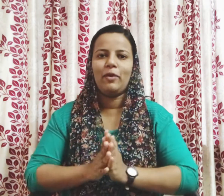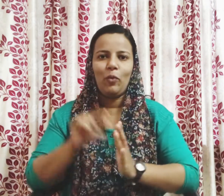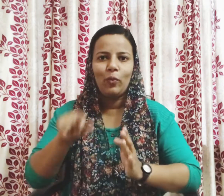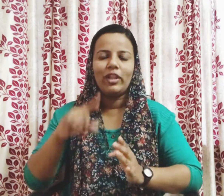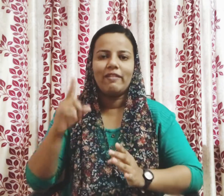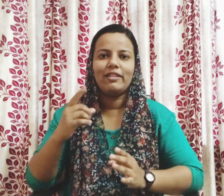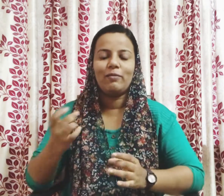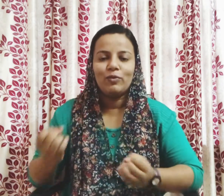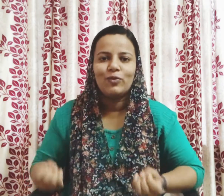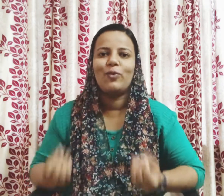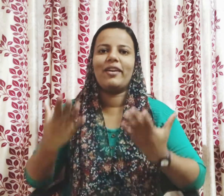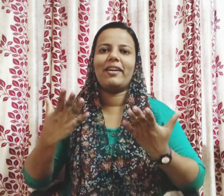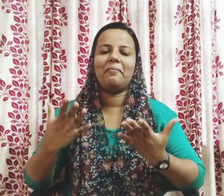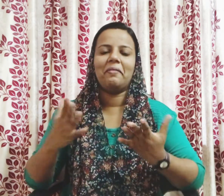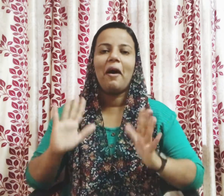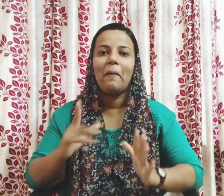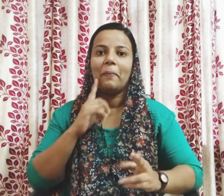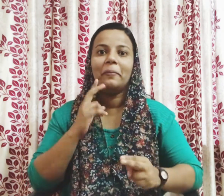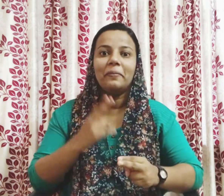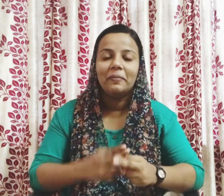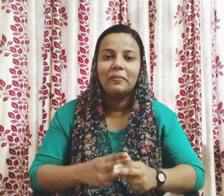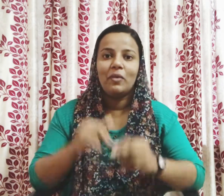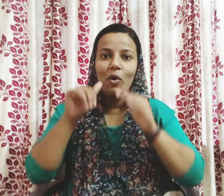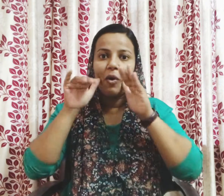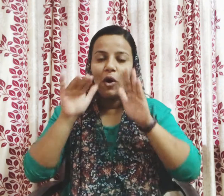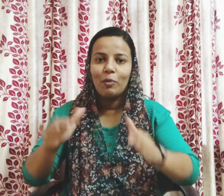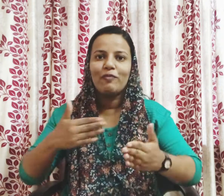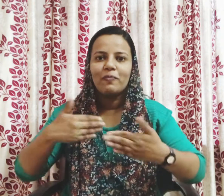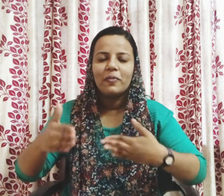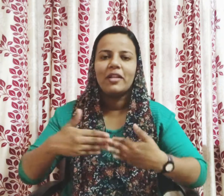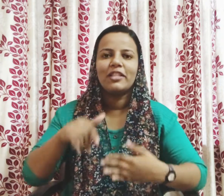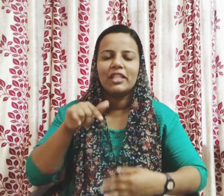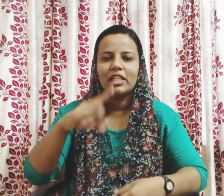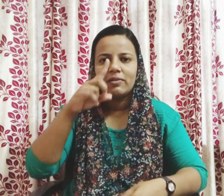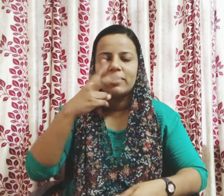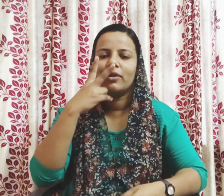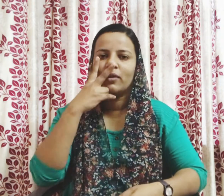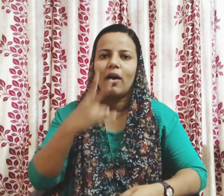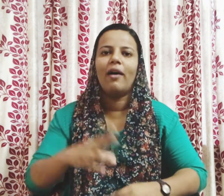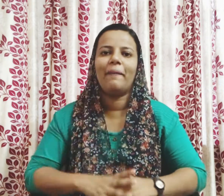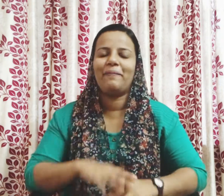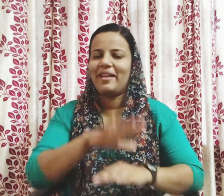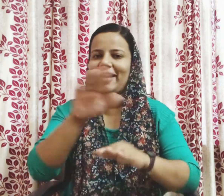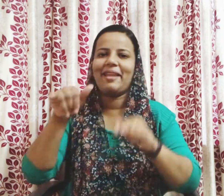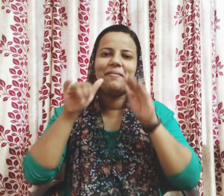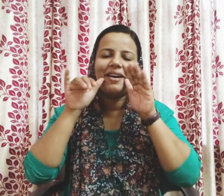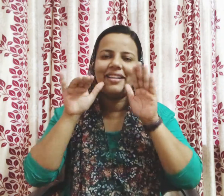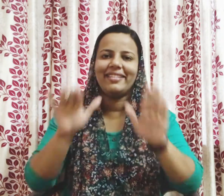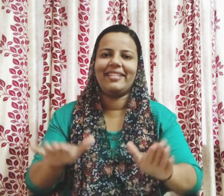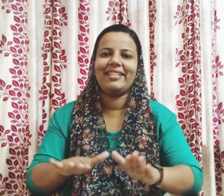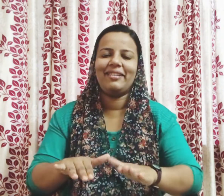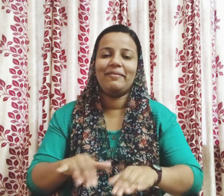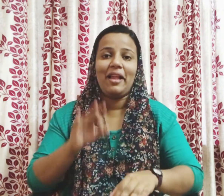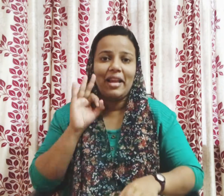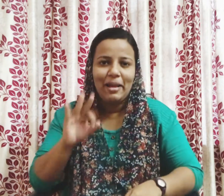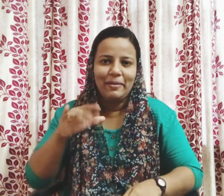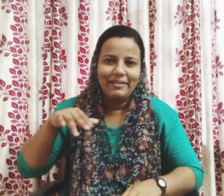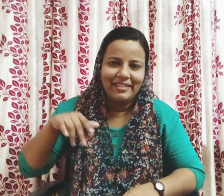പ്രാപിച്ചിട്ട് ദിവസം ഒന്ന് ആരംഭിച്ച് നിങ്ങൾ അത്ഭുതകരമായ മാറ്റങ്ങളെ നിങ്ങളുടെ ജീവിതത്തിൽ കാണും. കർത്താവ് നിങ്ങളെ അനുഗ്രഹിക്കട്ടെ. ശുഭകരമായി